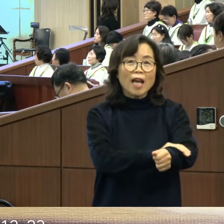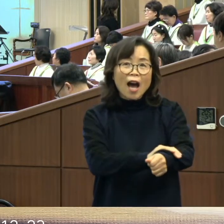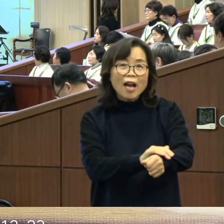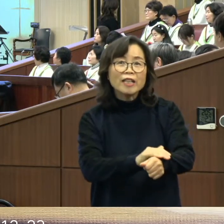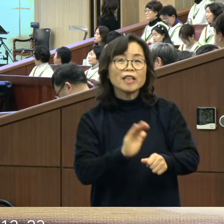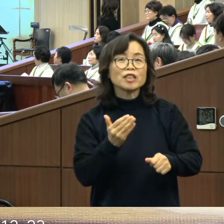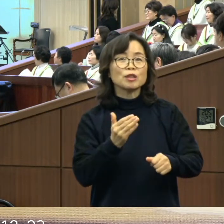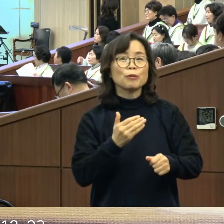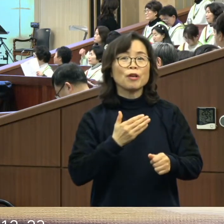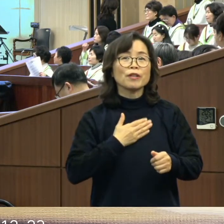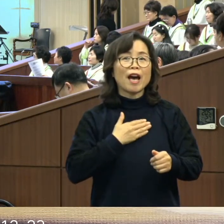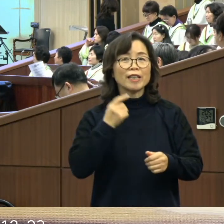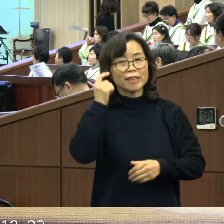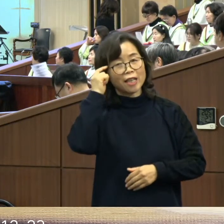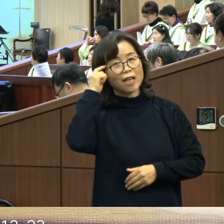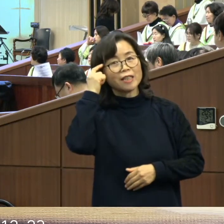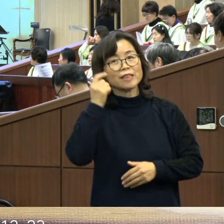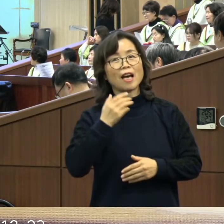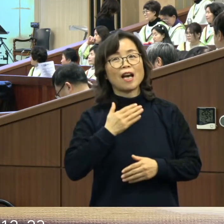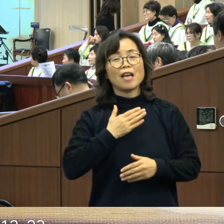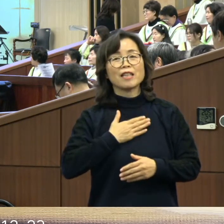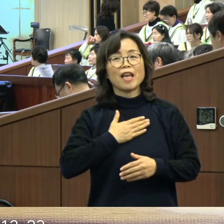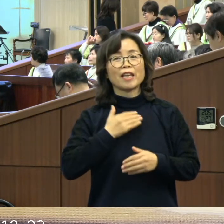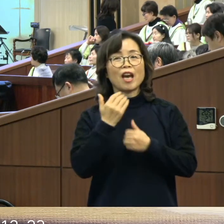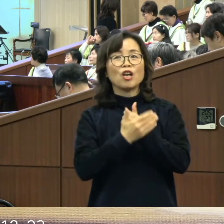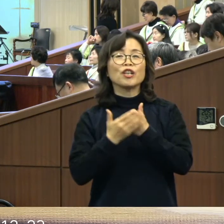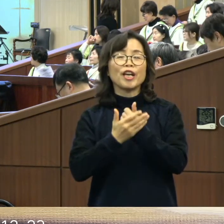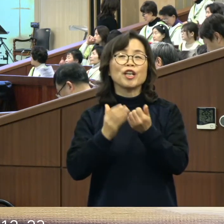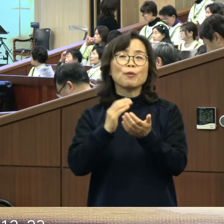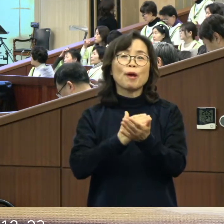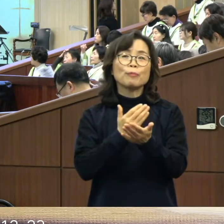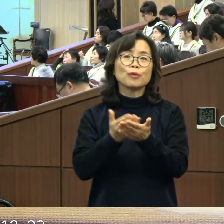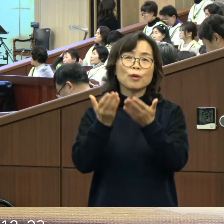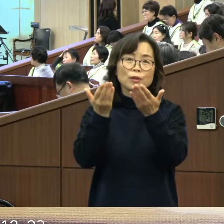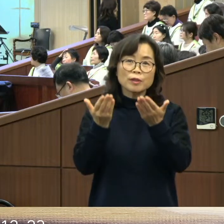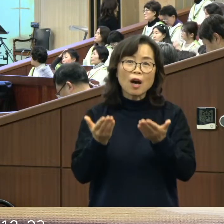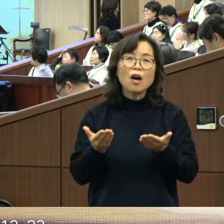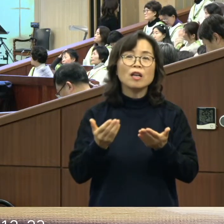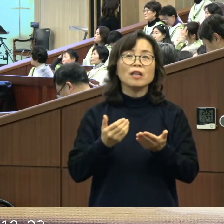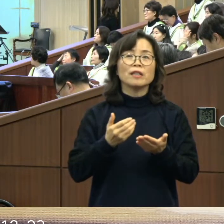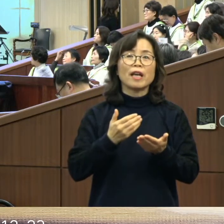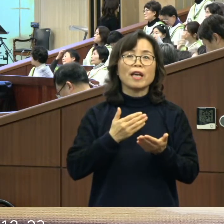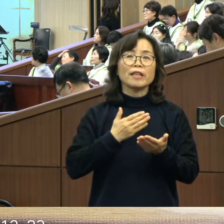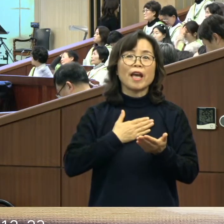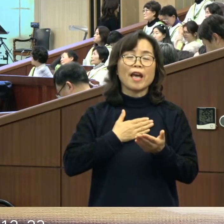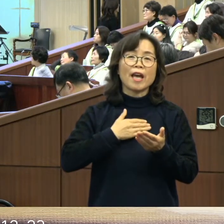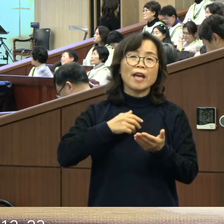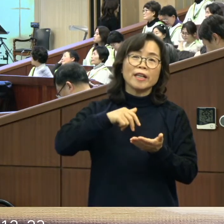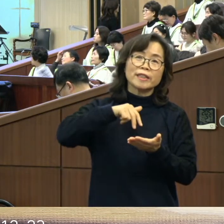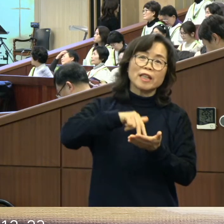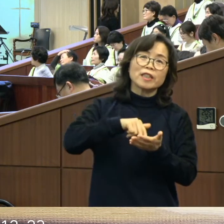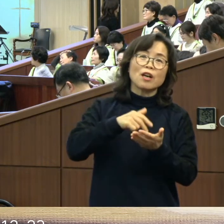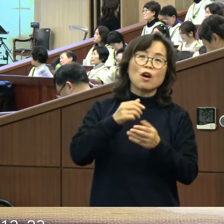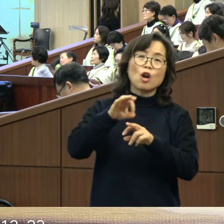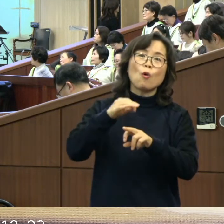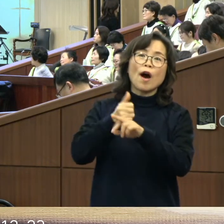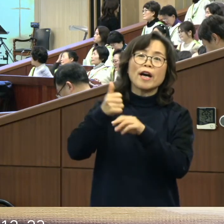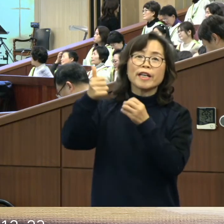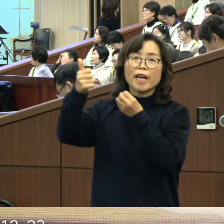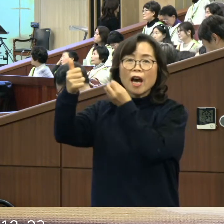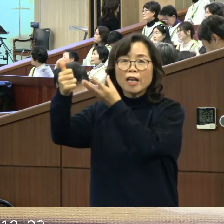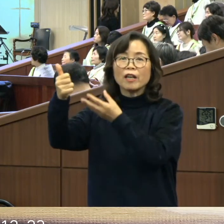잘 되시거든 나를 생각하고 내게 은혜를 베풀어서 내 사정을